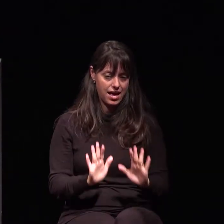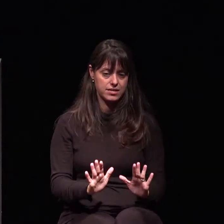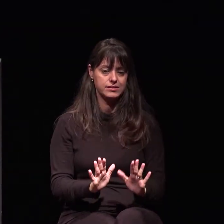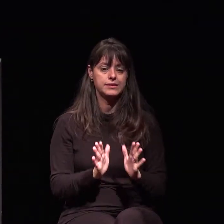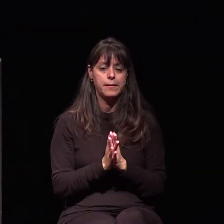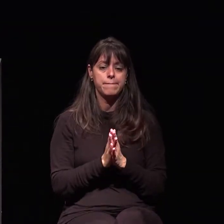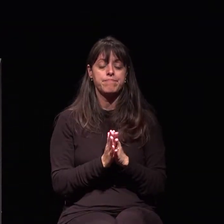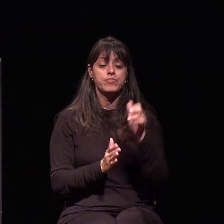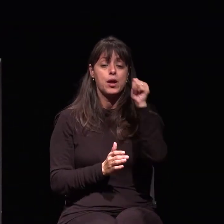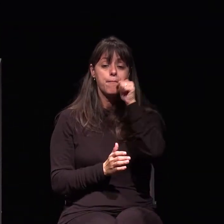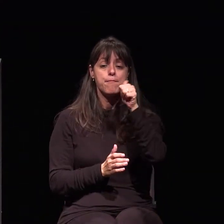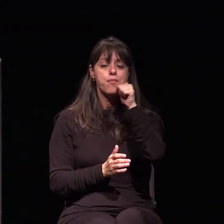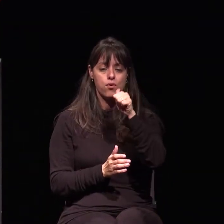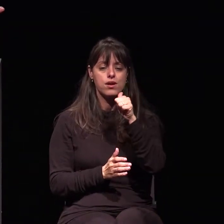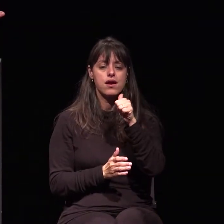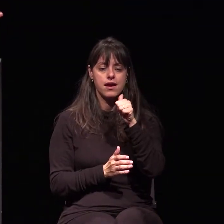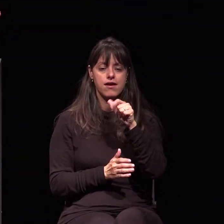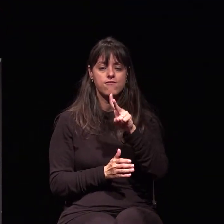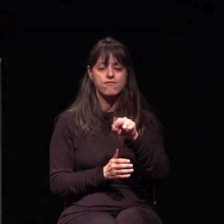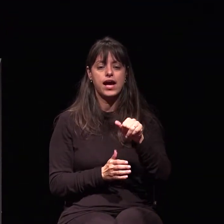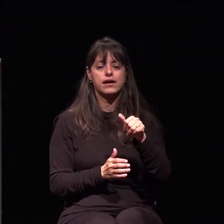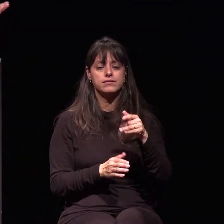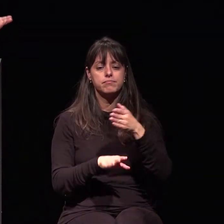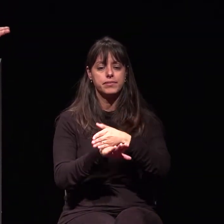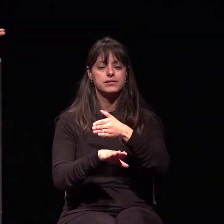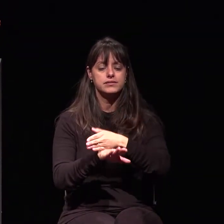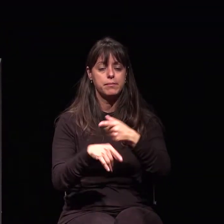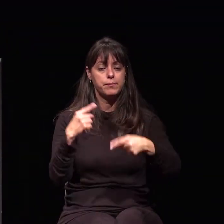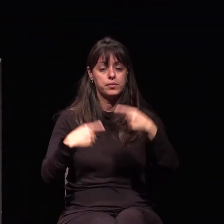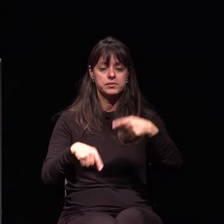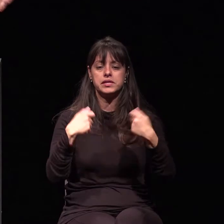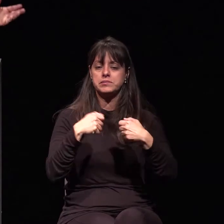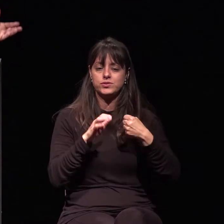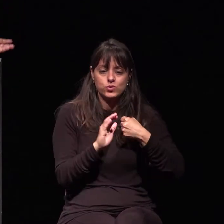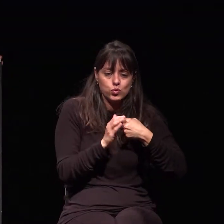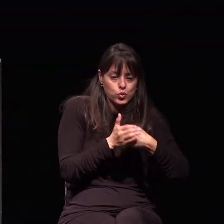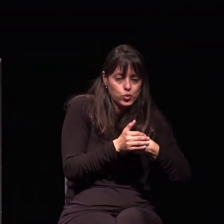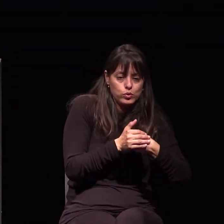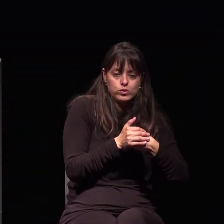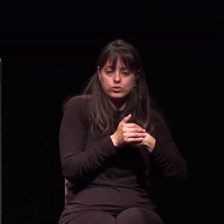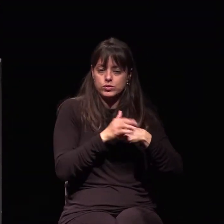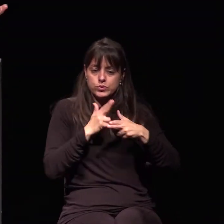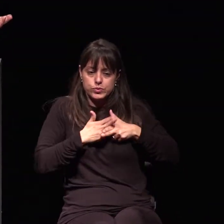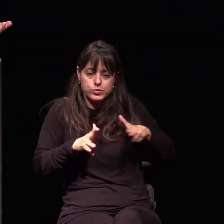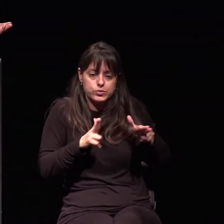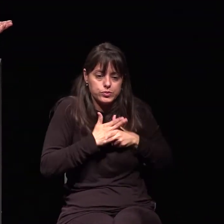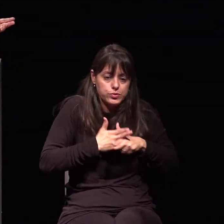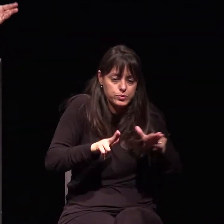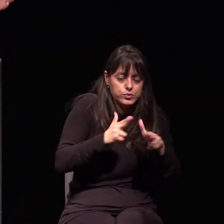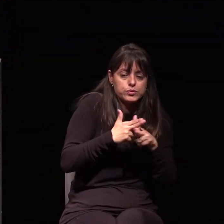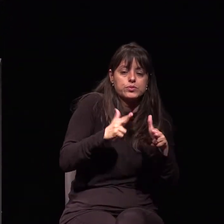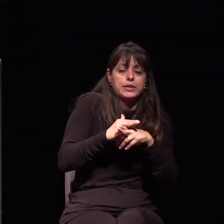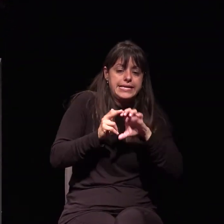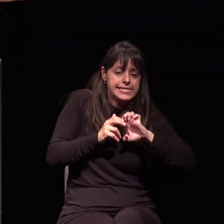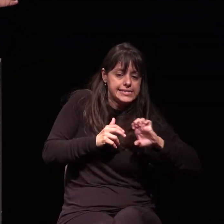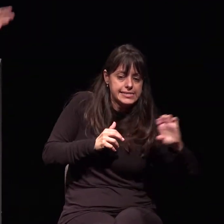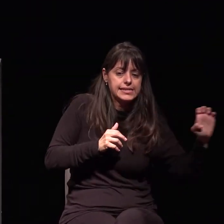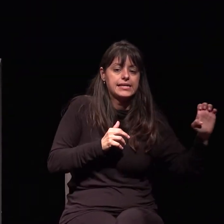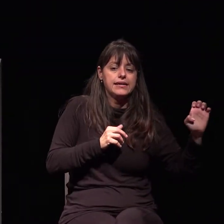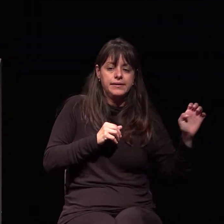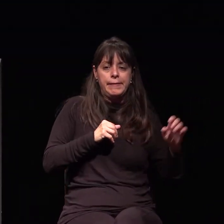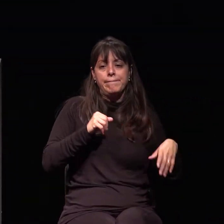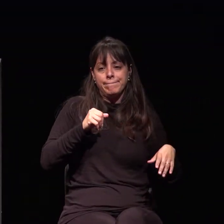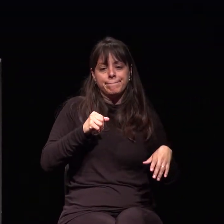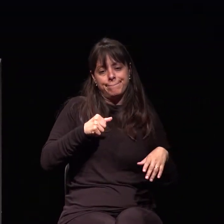essas mulheres que vão fazer política, elas vão ter que ser clandestinas, elas vão ter que entrar nas organizações de esquerda, tem mais de